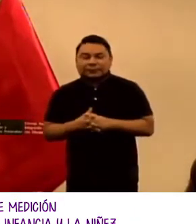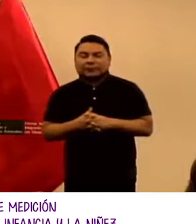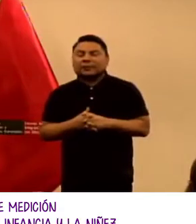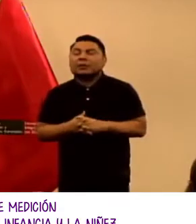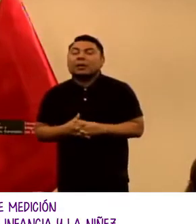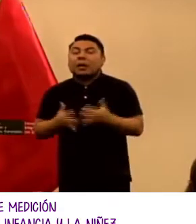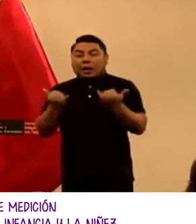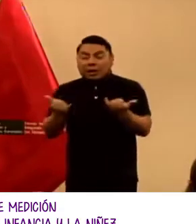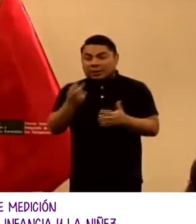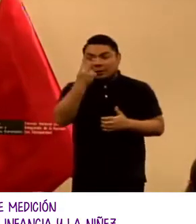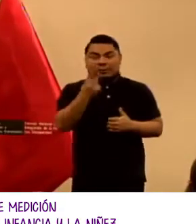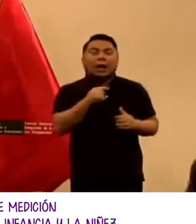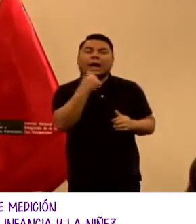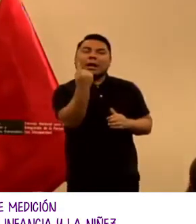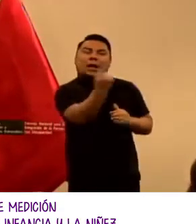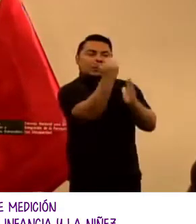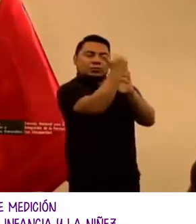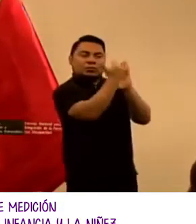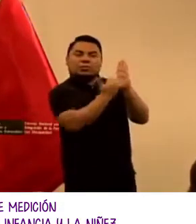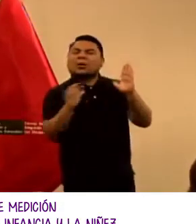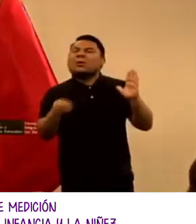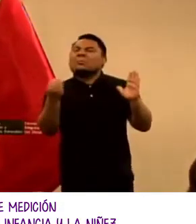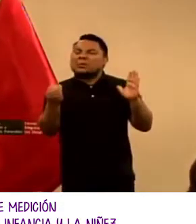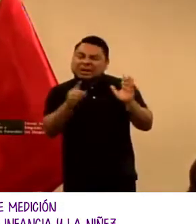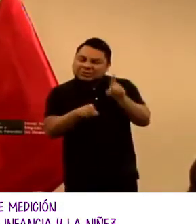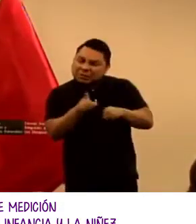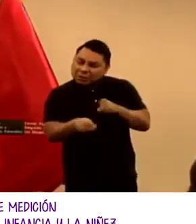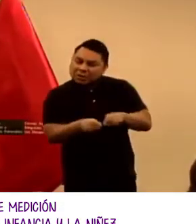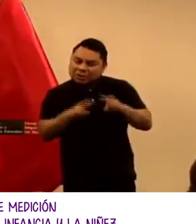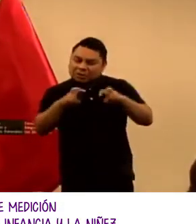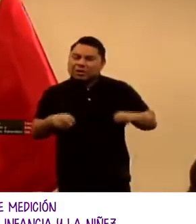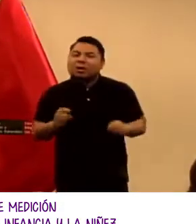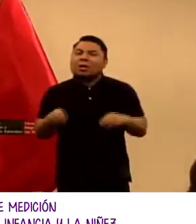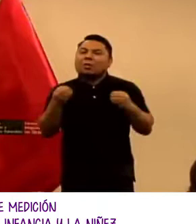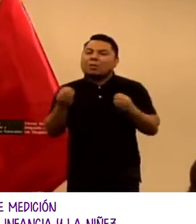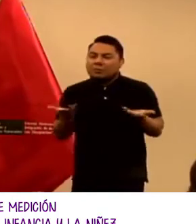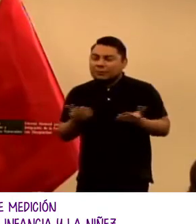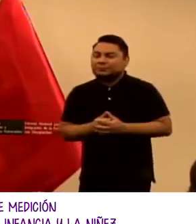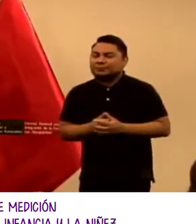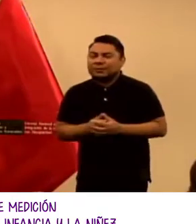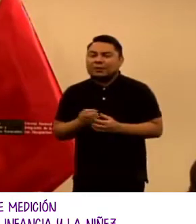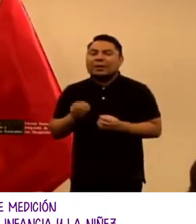Vamos a ver entonces cada uno de ese ámbito, por qué se evalúa y cómo, a través de qué preguntas.